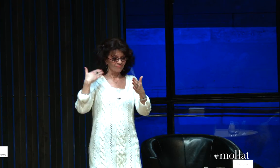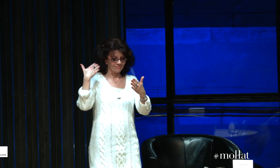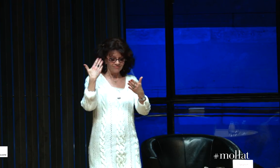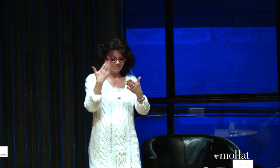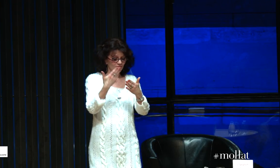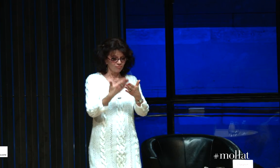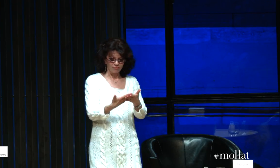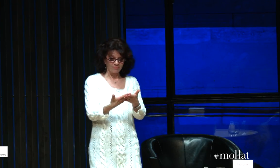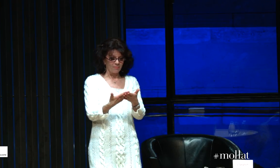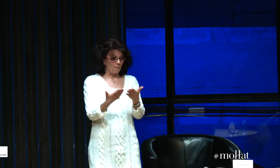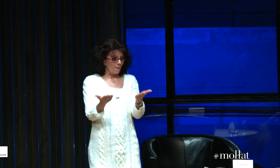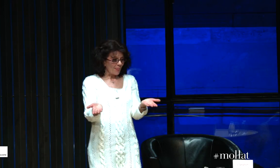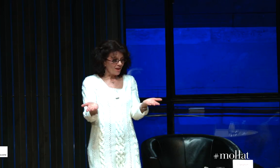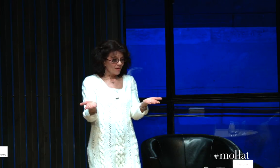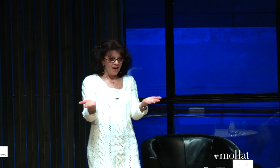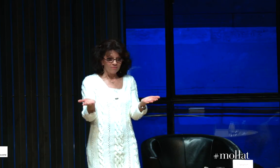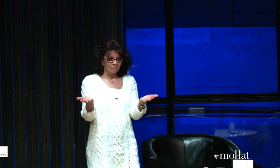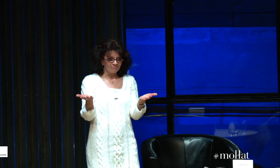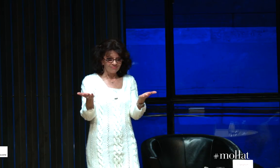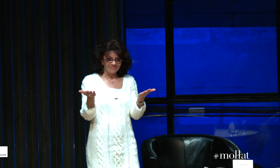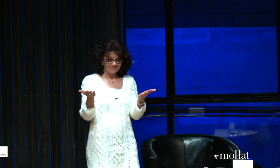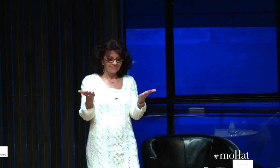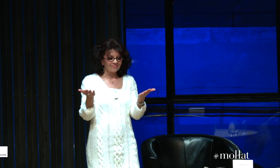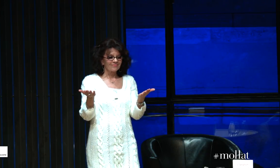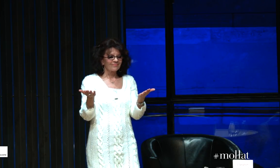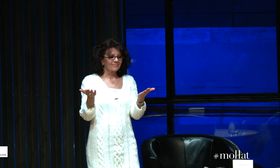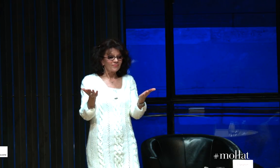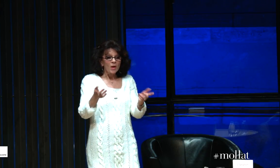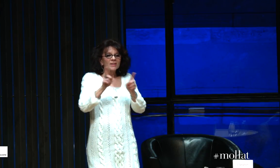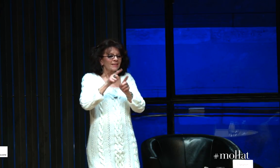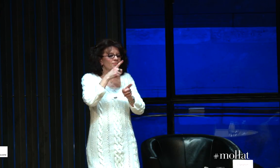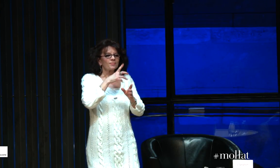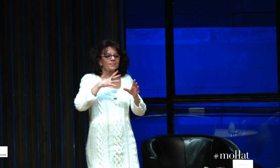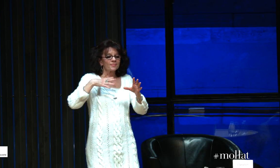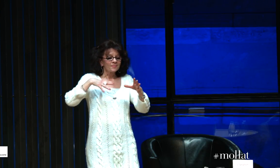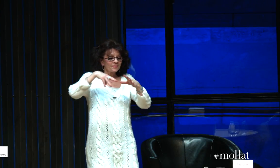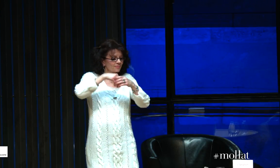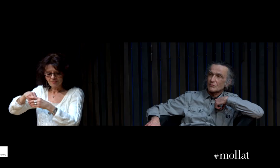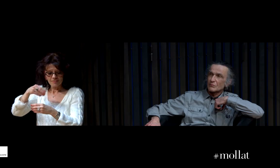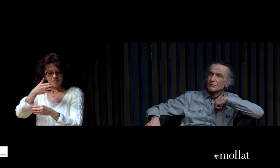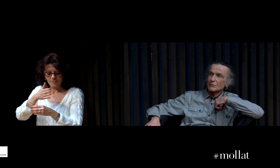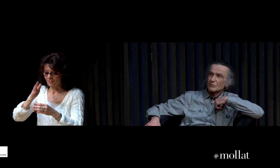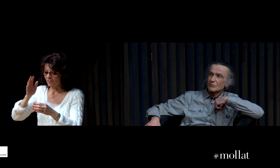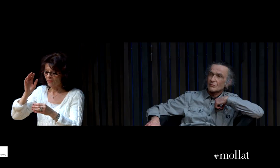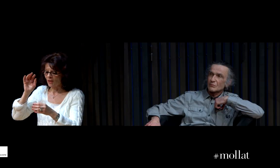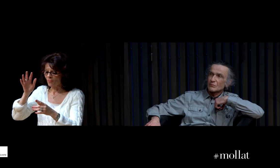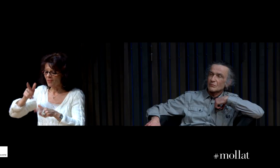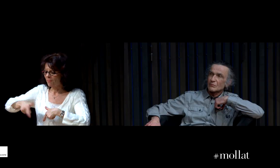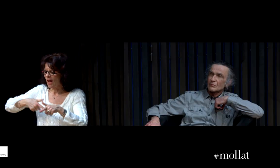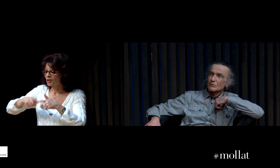chant signe, enfin, pléthore d'activités en langue des signes. Et